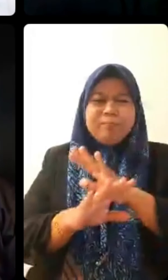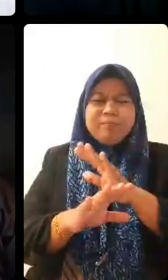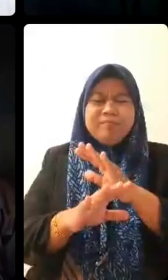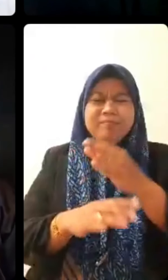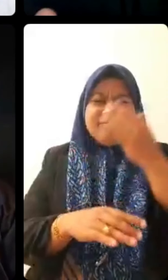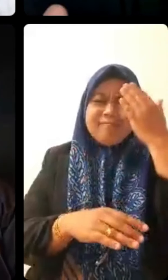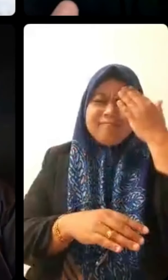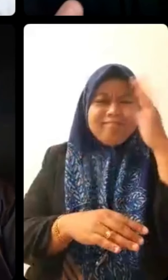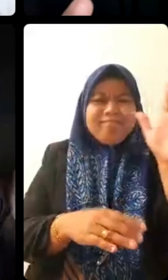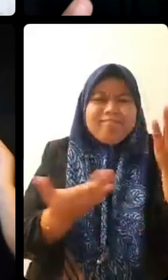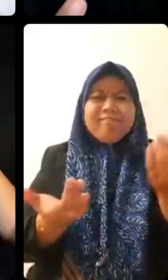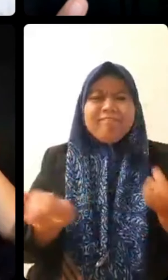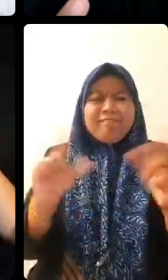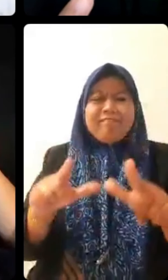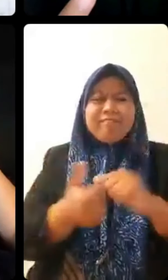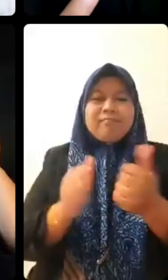Betul-betul. Baiklah.